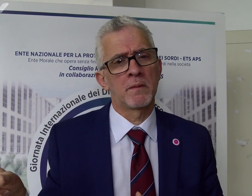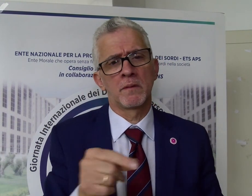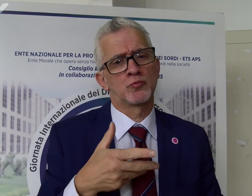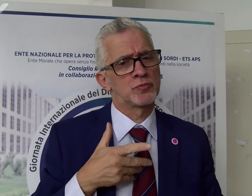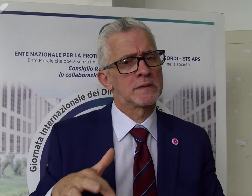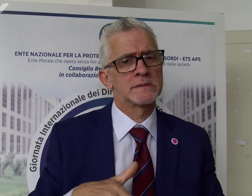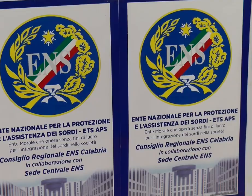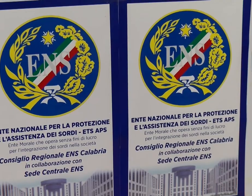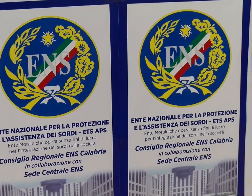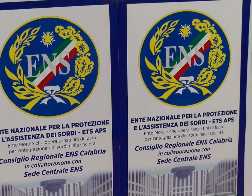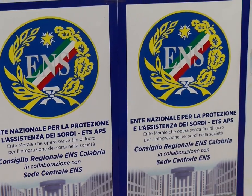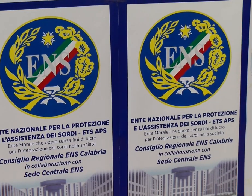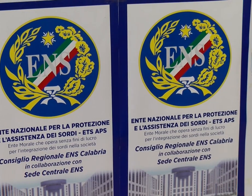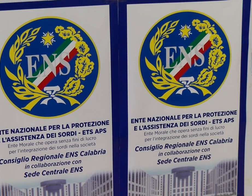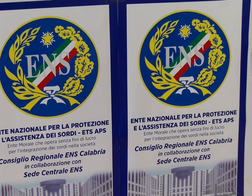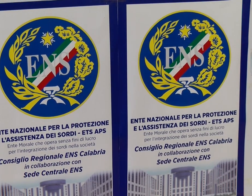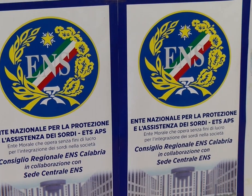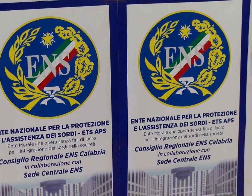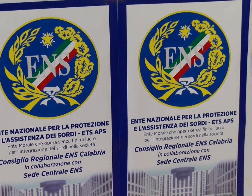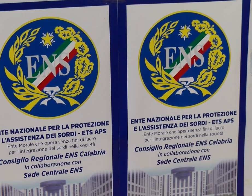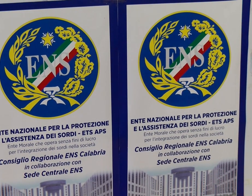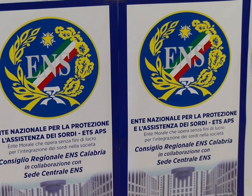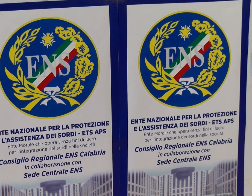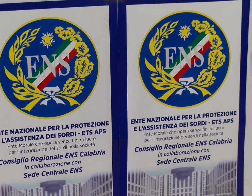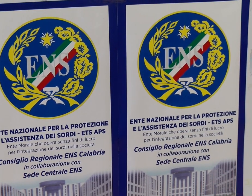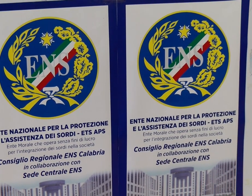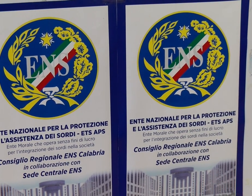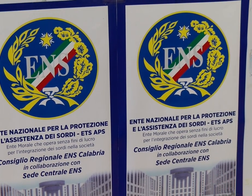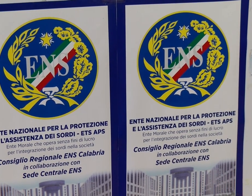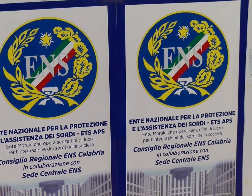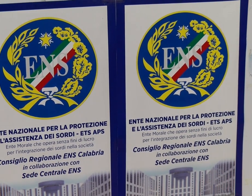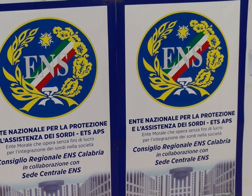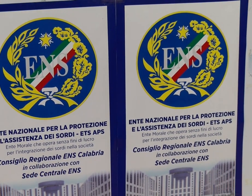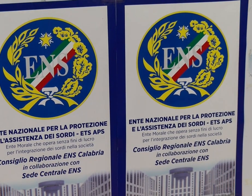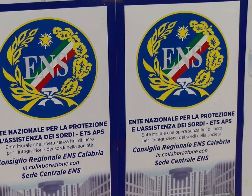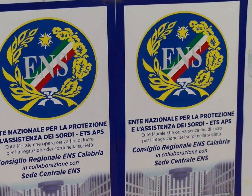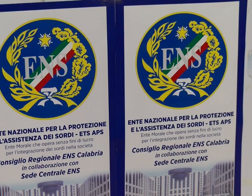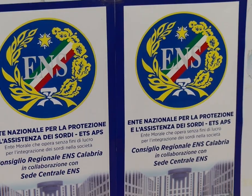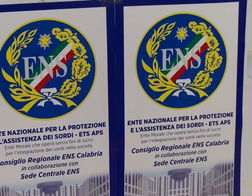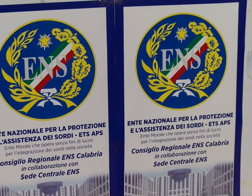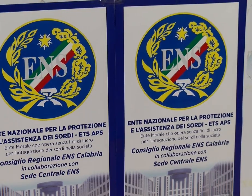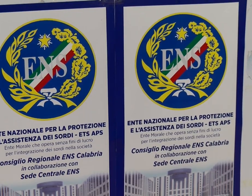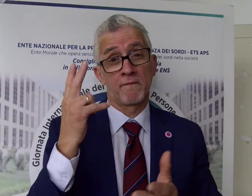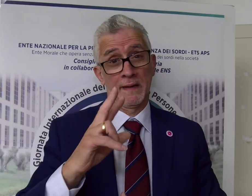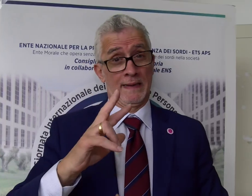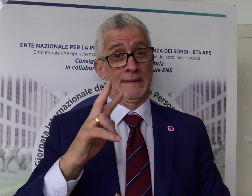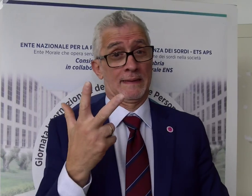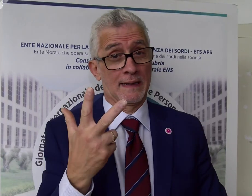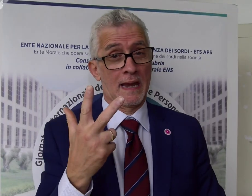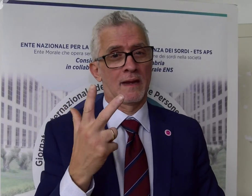maggioranza che di minoranza per l'aver mostrato grandissima sensib nei confronti delle persone con disabilità è un giorno